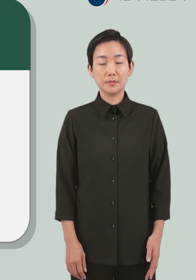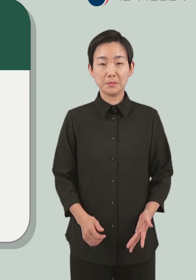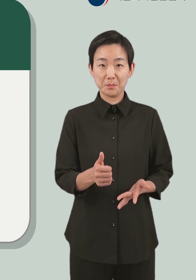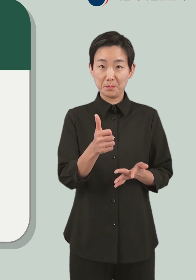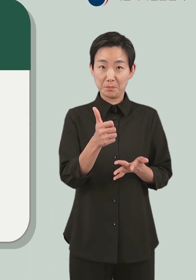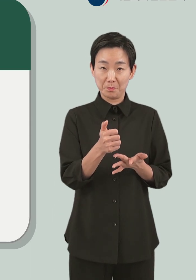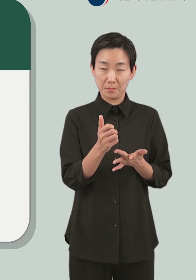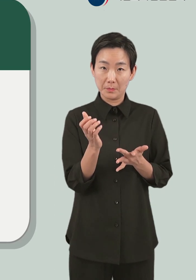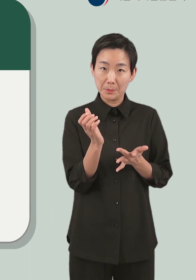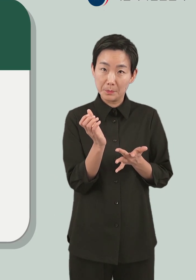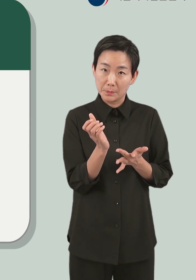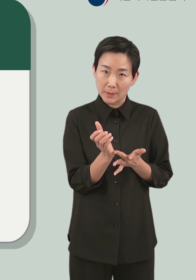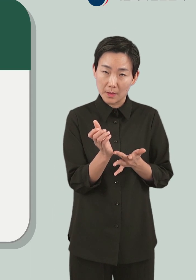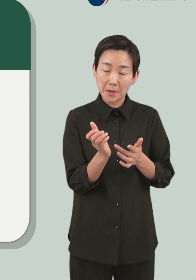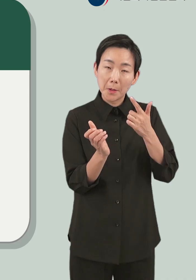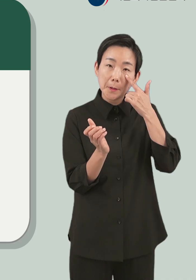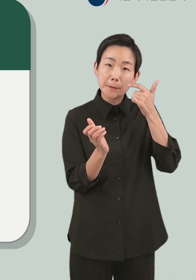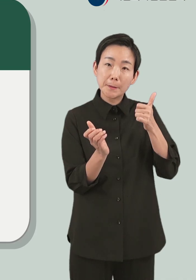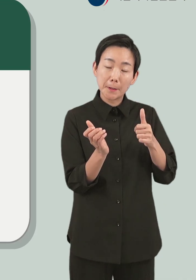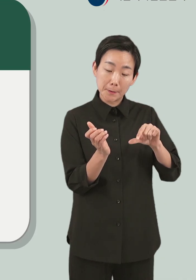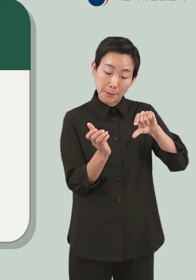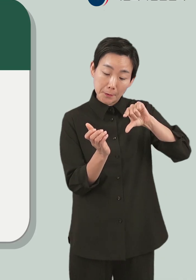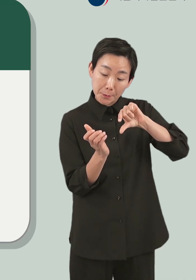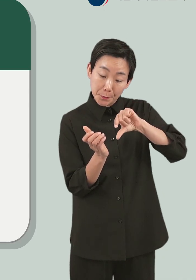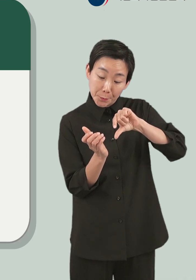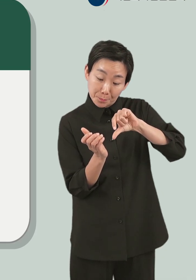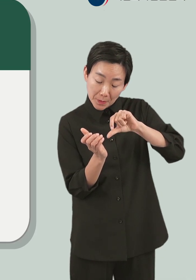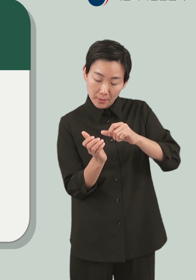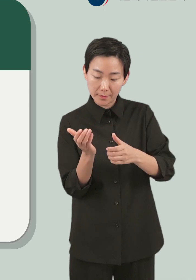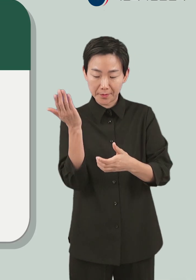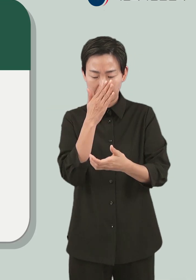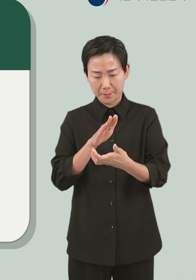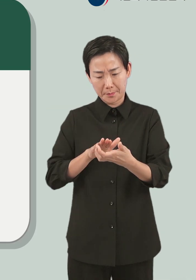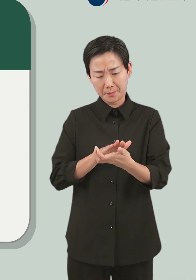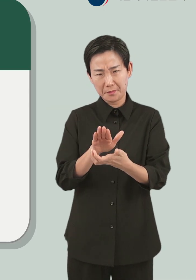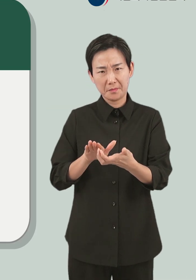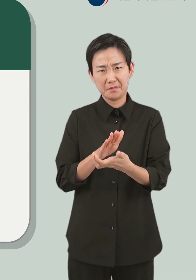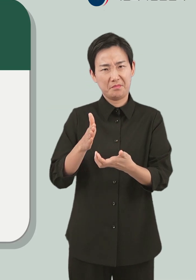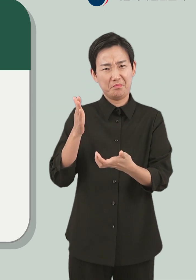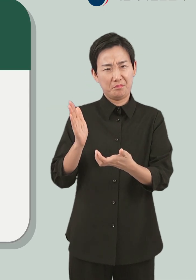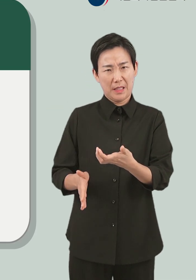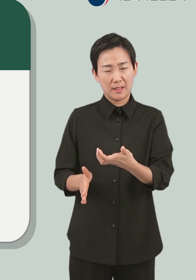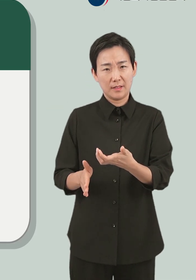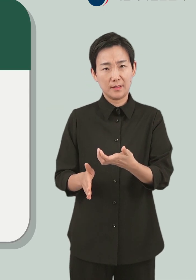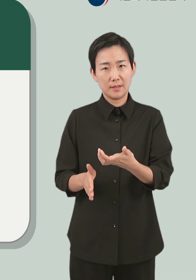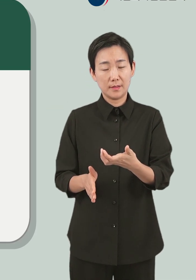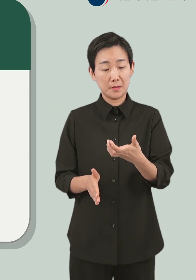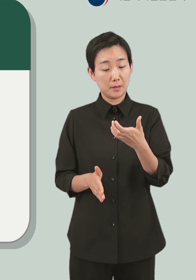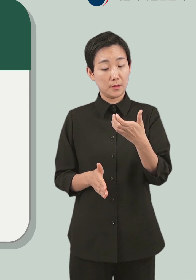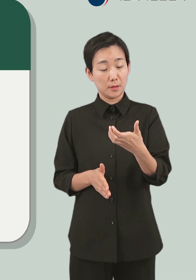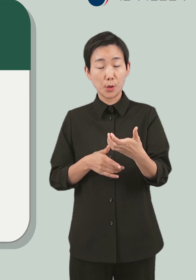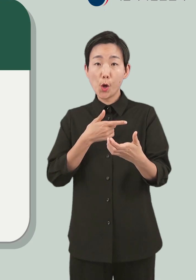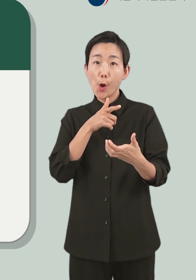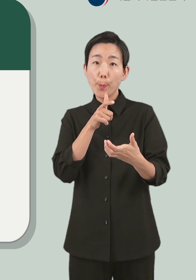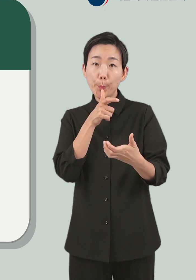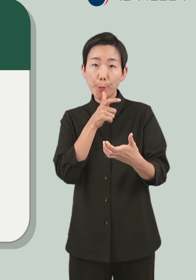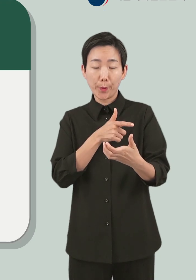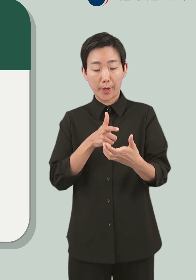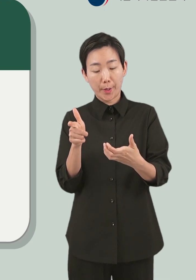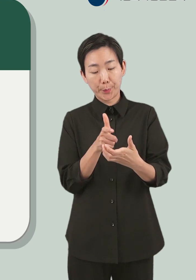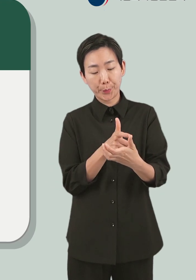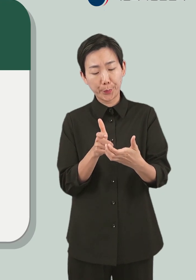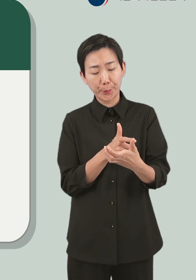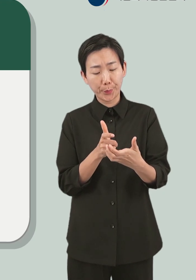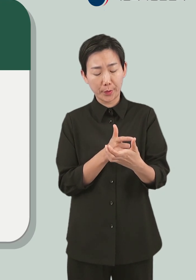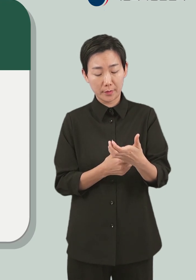혈당 측정 또는 컨트롤용의 검사 중에는 기기를 세척하거나 소독하지 않습니다. 혈당 측정기에 액체가